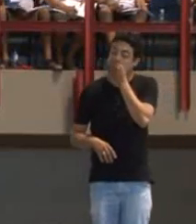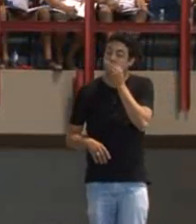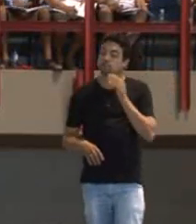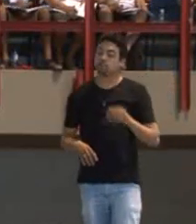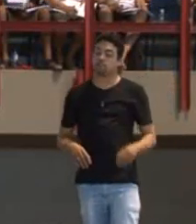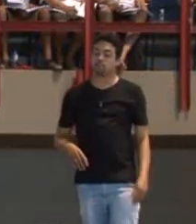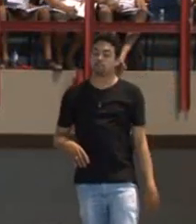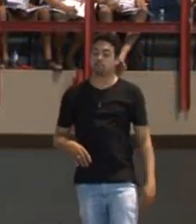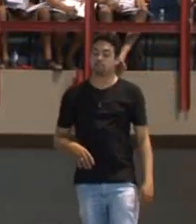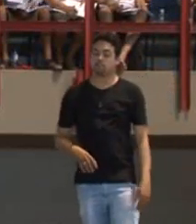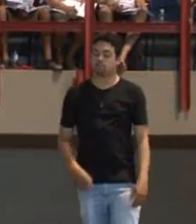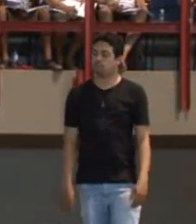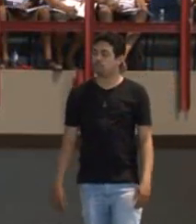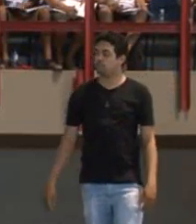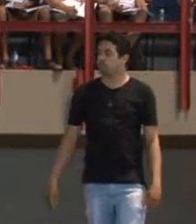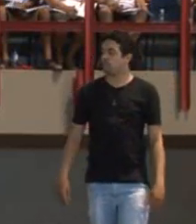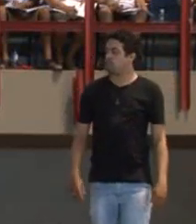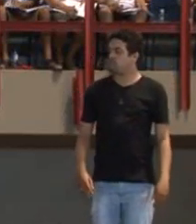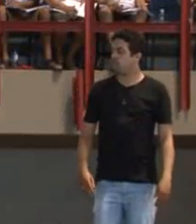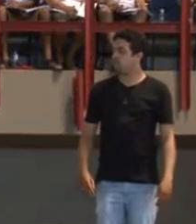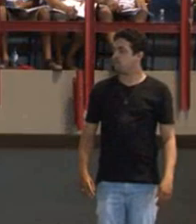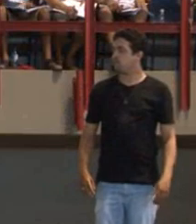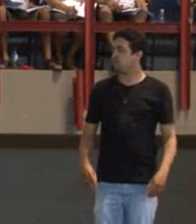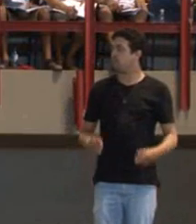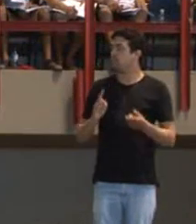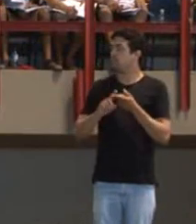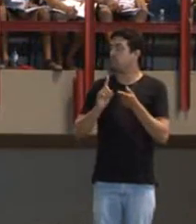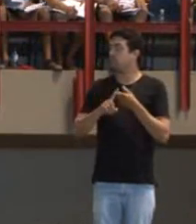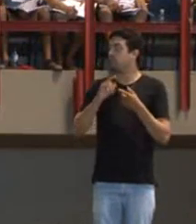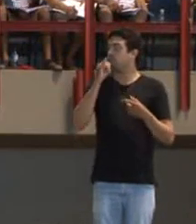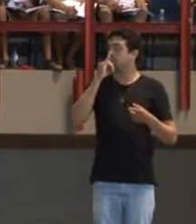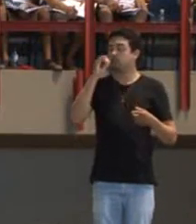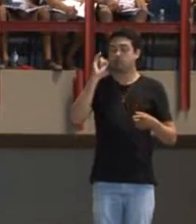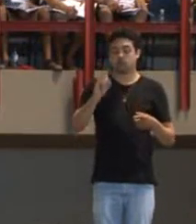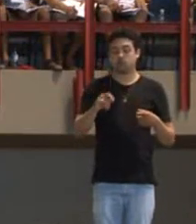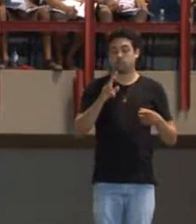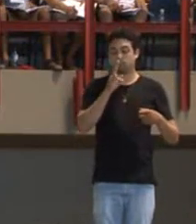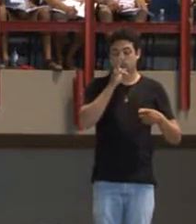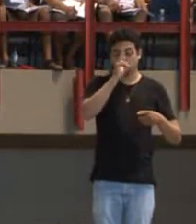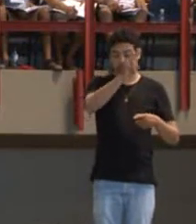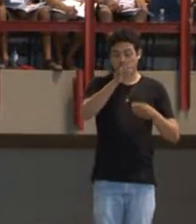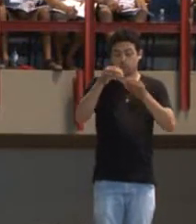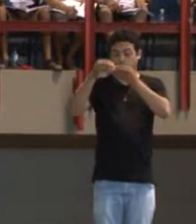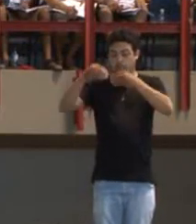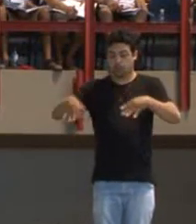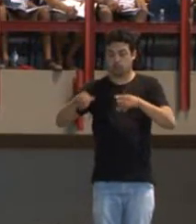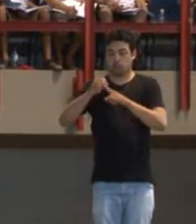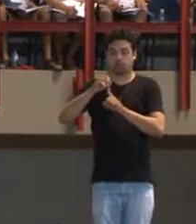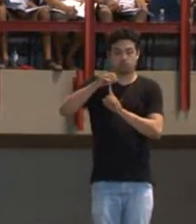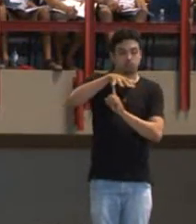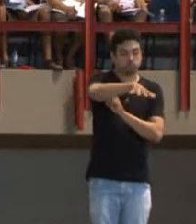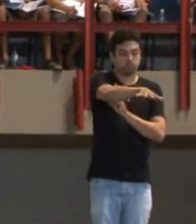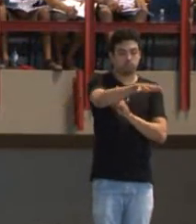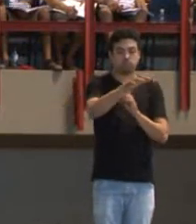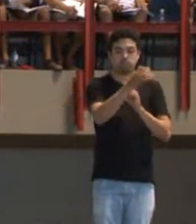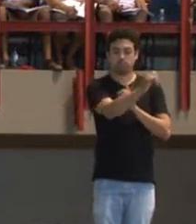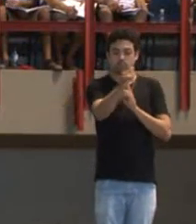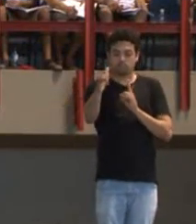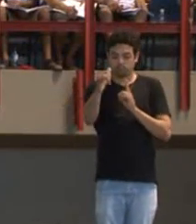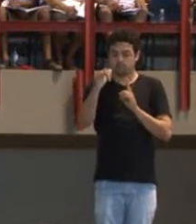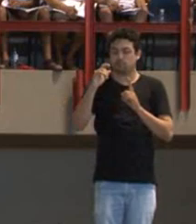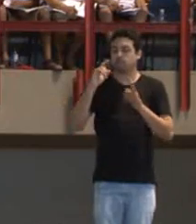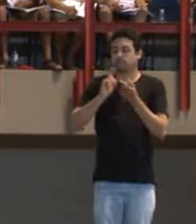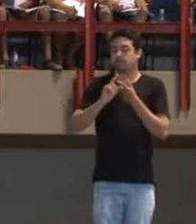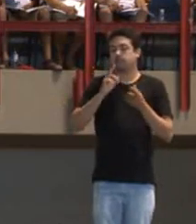um outro papel aqui que diz se a tensão e a resistência prejudicam a distribuição de energia. Lembra